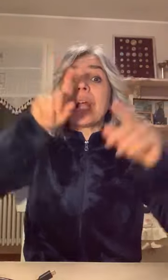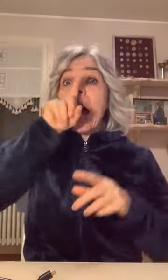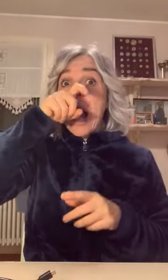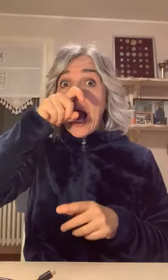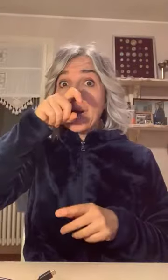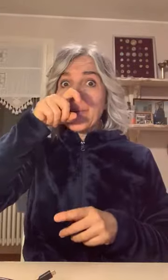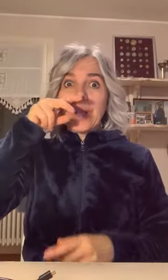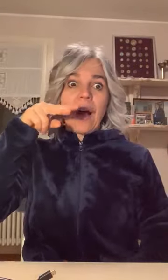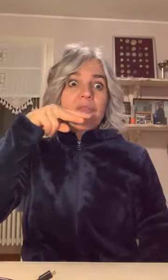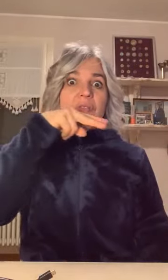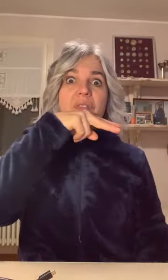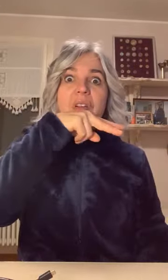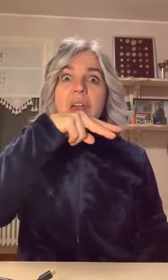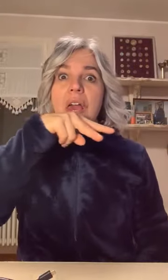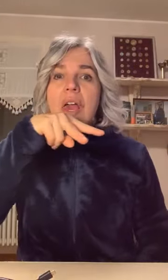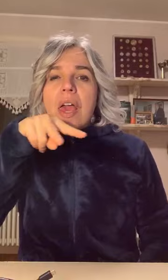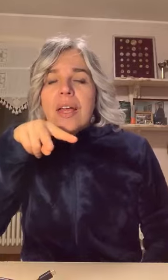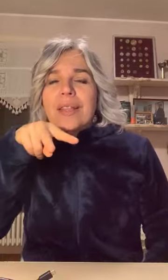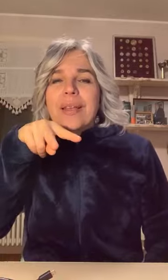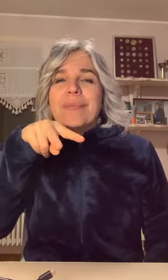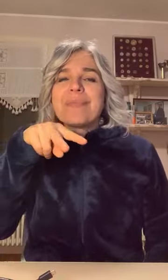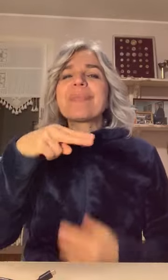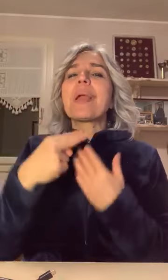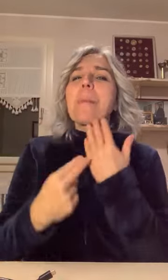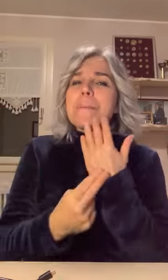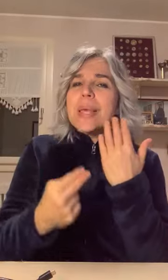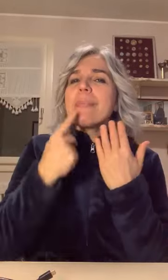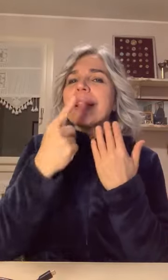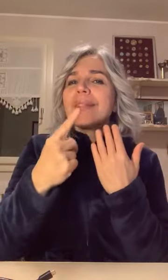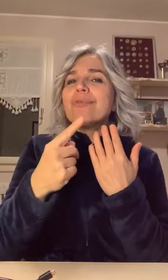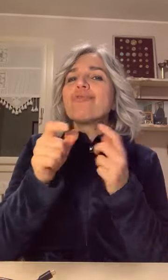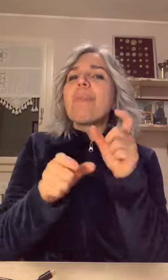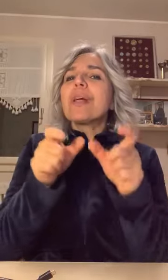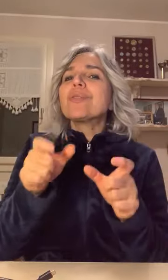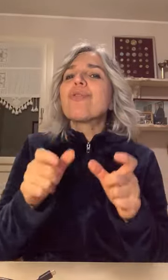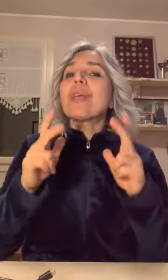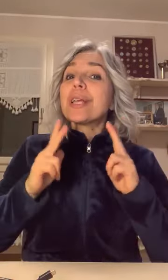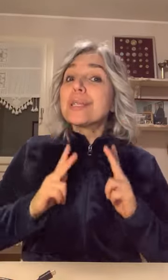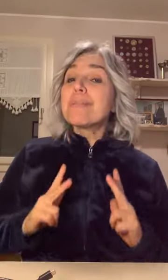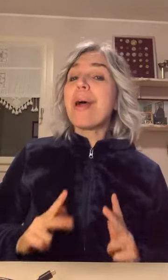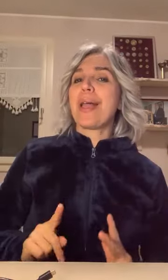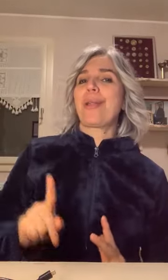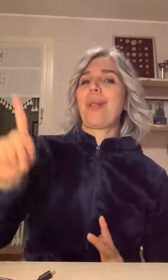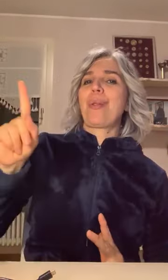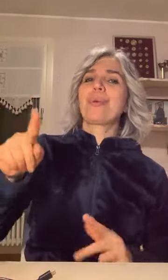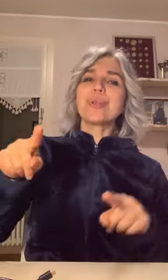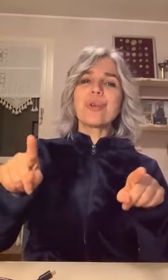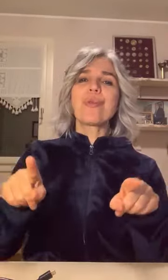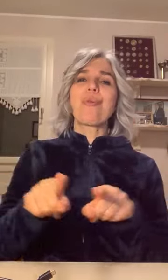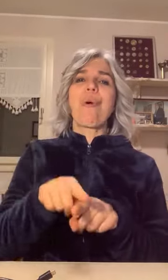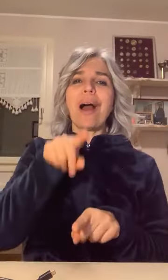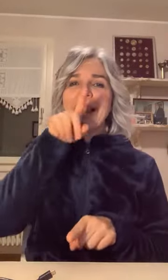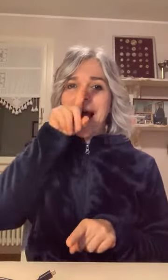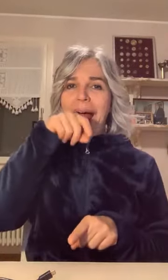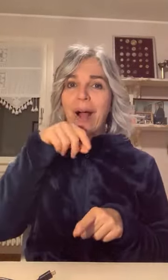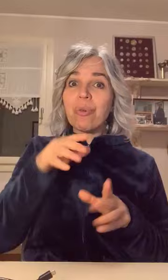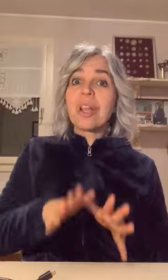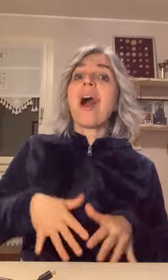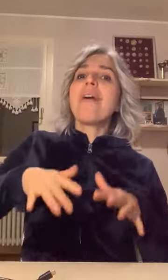parola di Dio: quelli che sperano in Lui si alzano a volo come aquile. Gloria a Dio. E il versetto 15 dice: